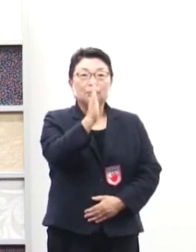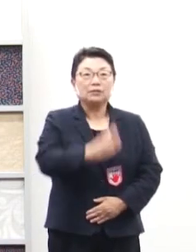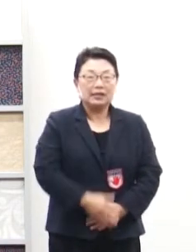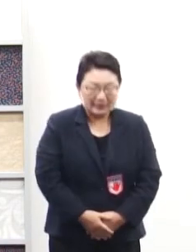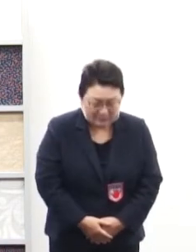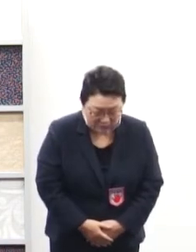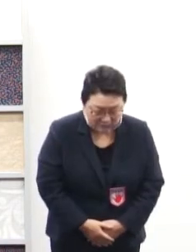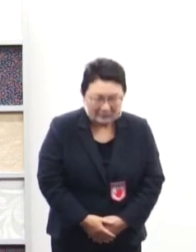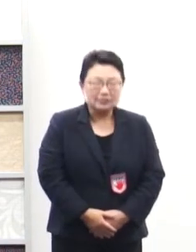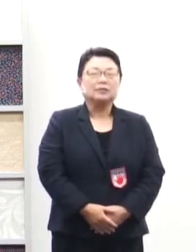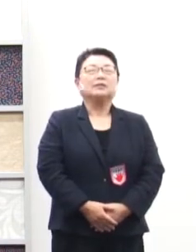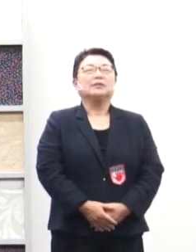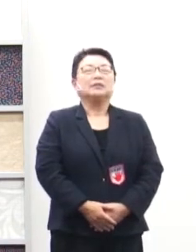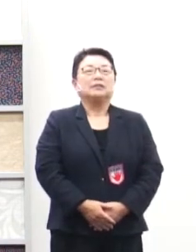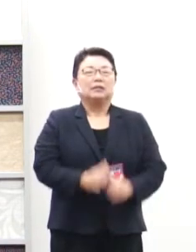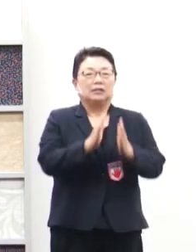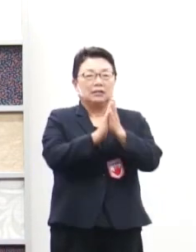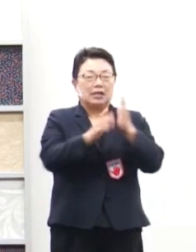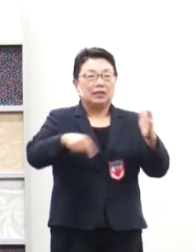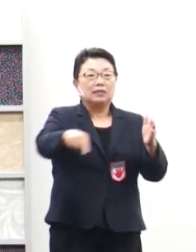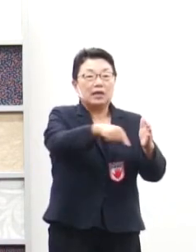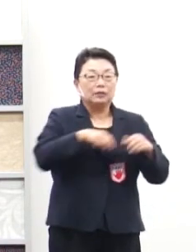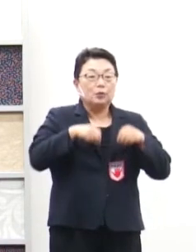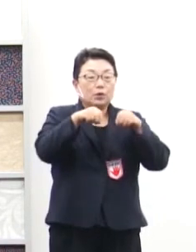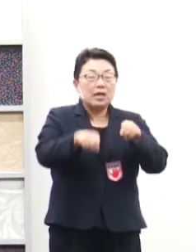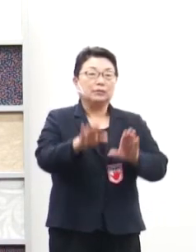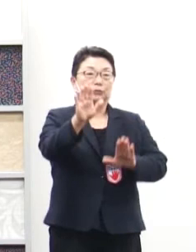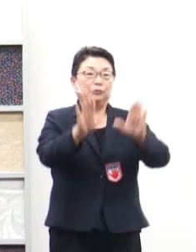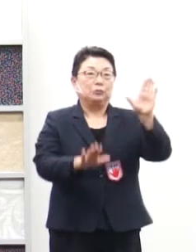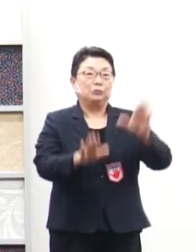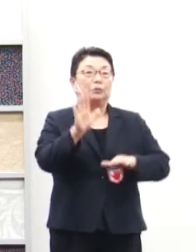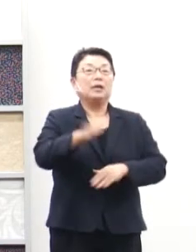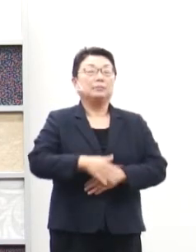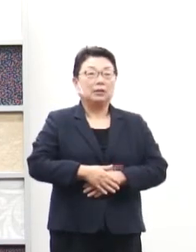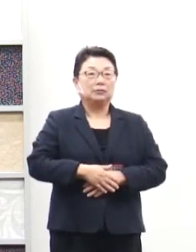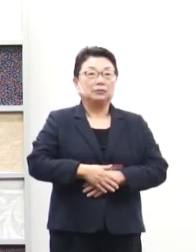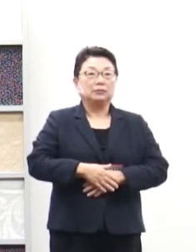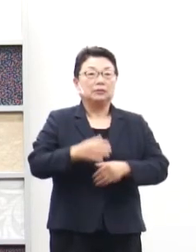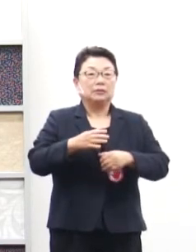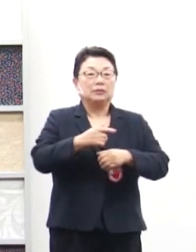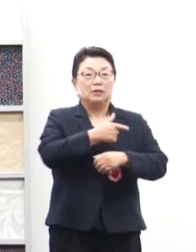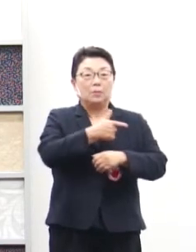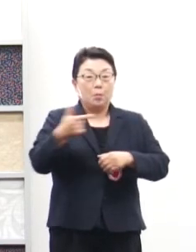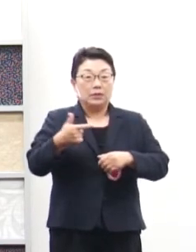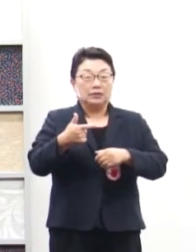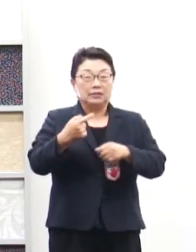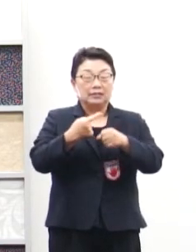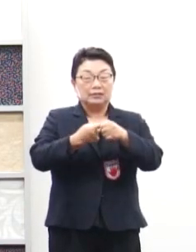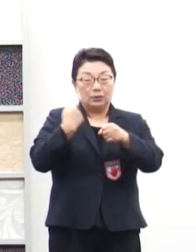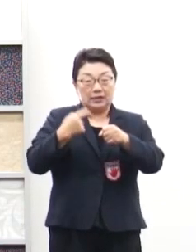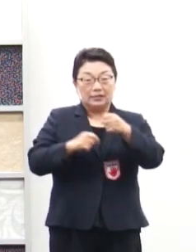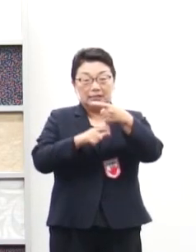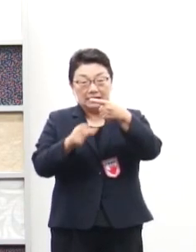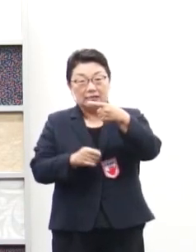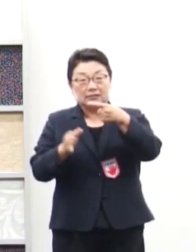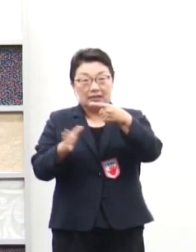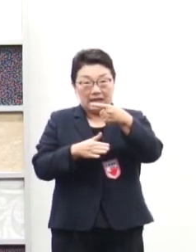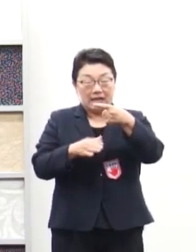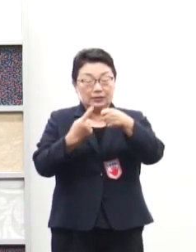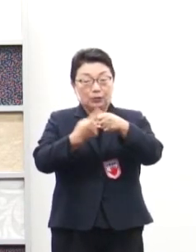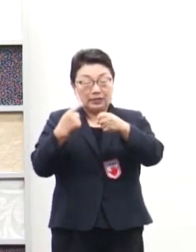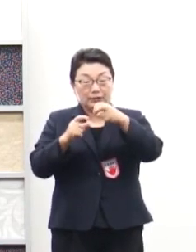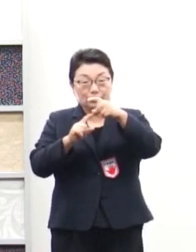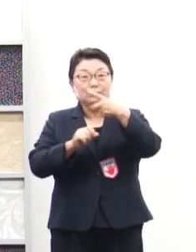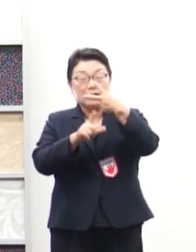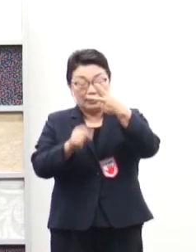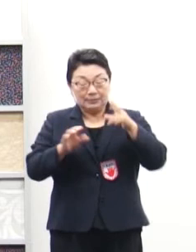。県内の、感染状況ですが、年末年始の大きな波を、なんとか乗り越えまして、落ち着